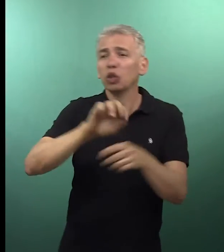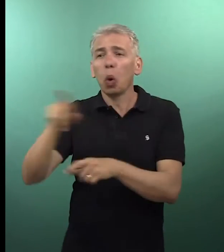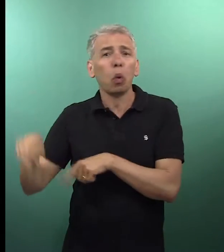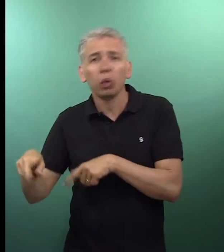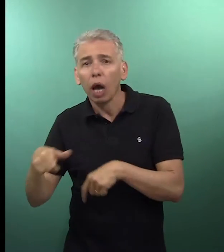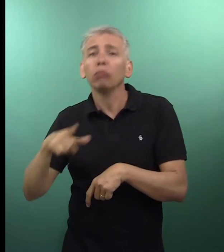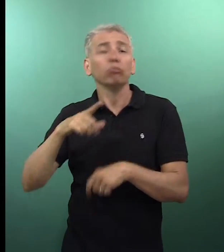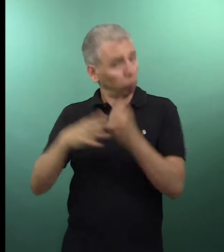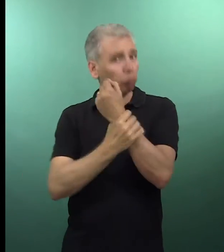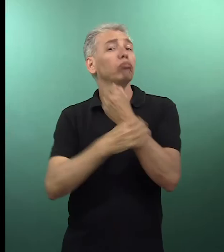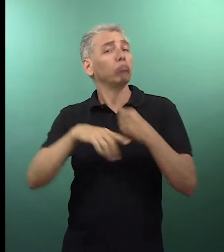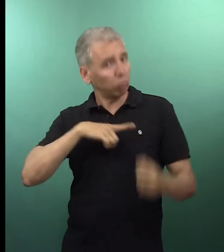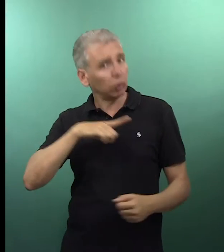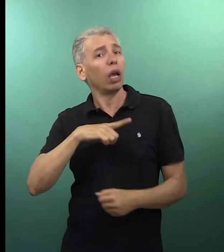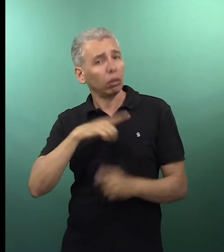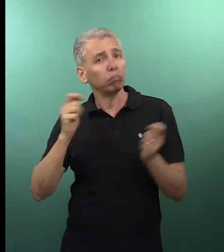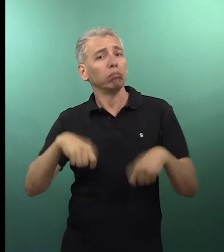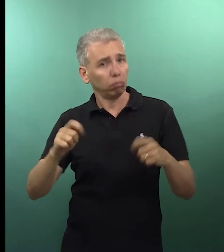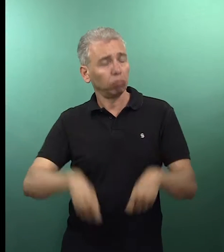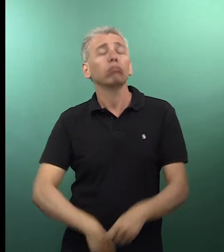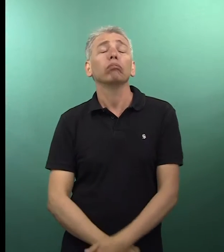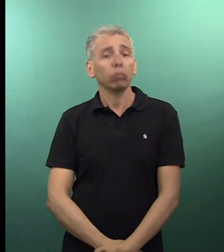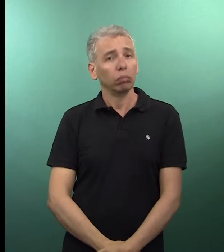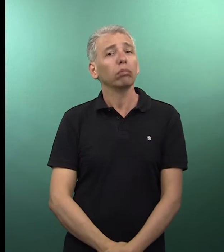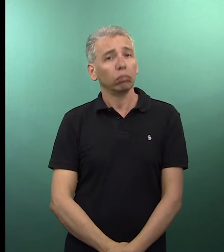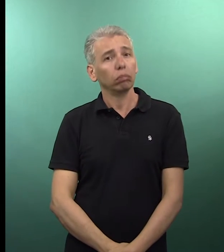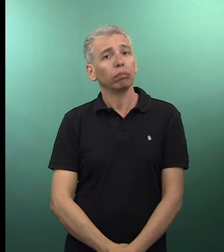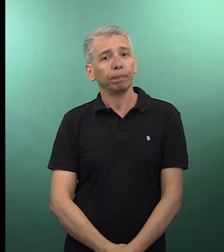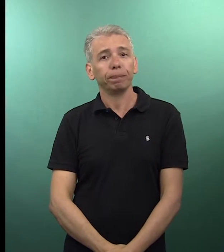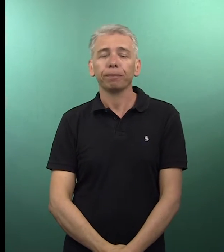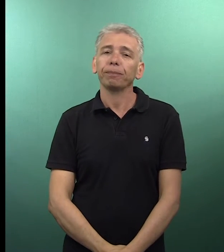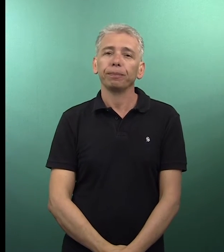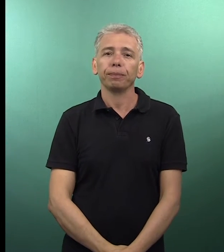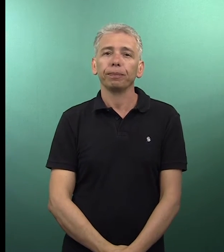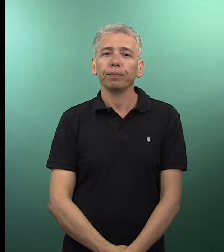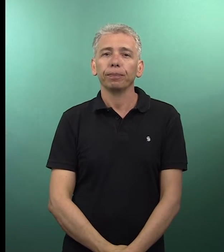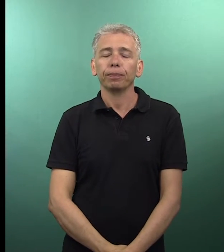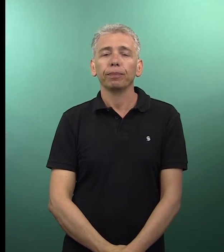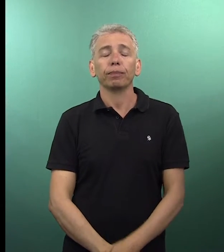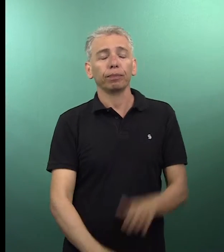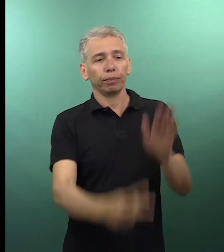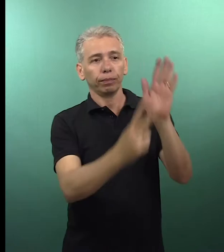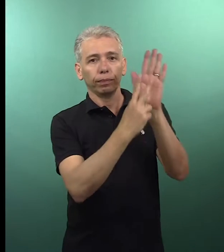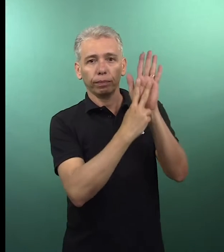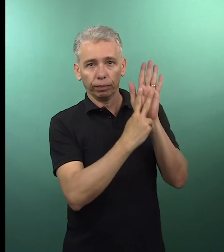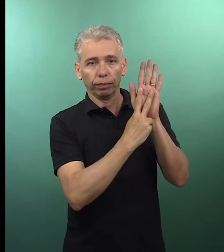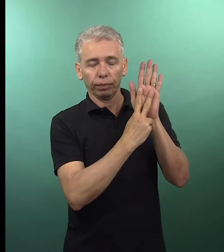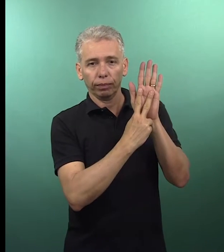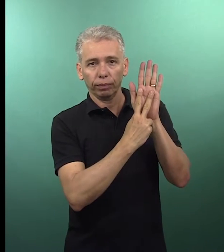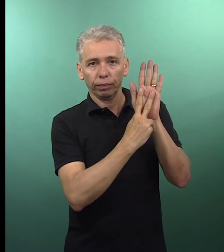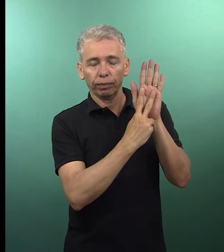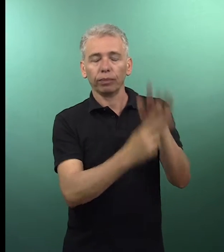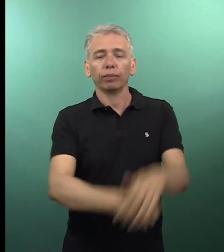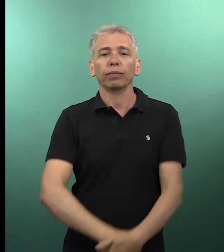de telecomunicações rgc usando tecnologia assistiva bem como outro meio que garanta a